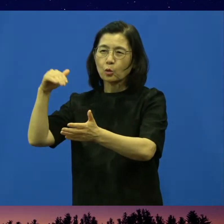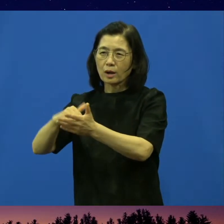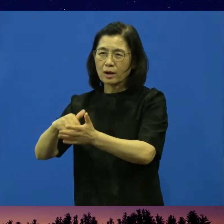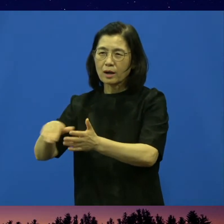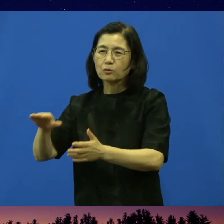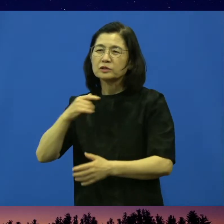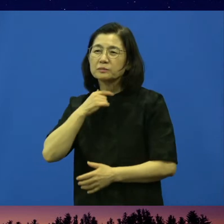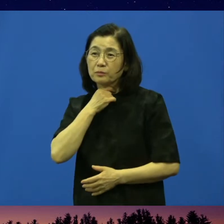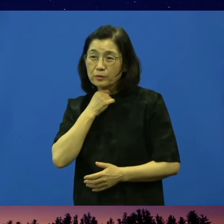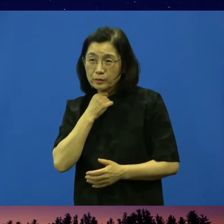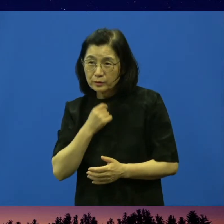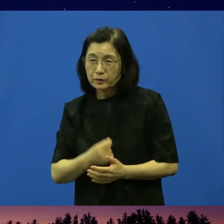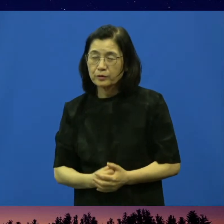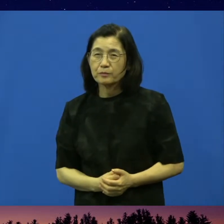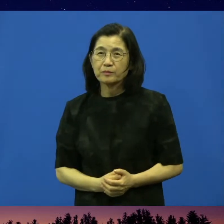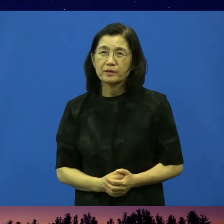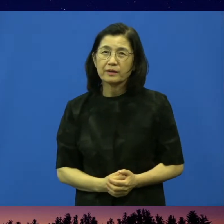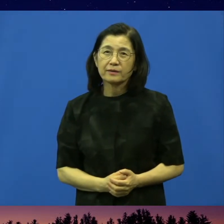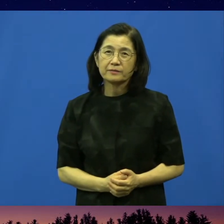가나안으로 갈 수 있다.